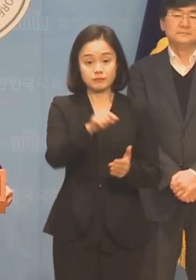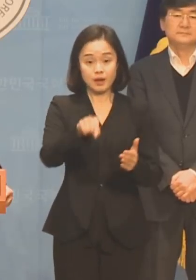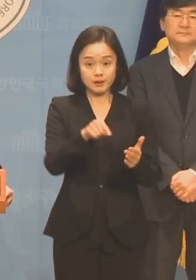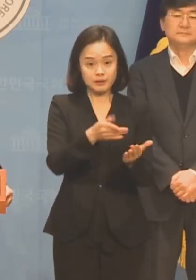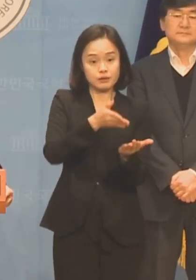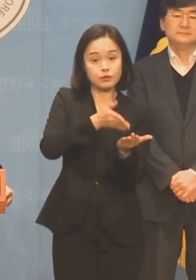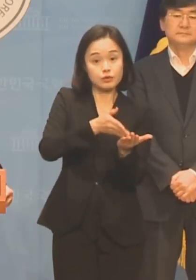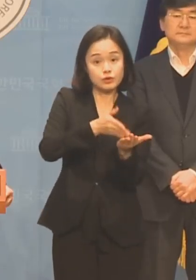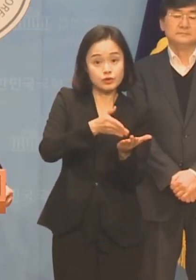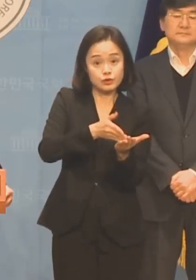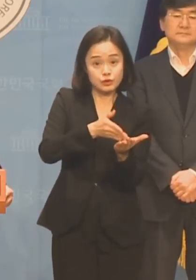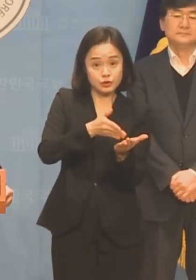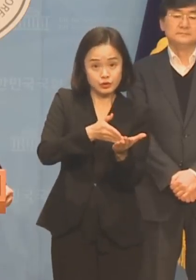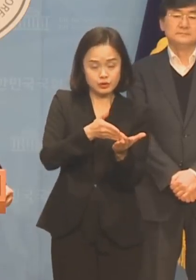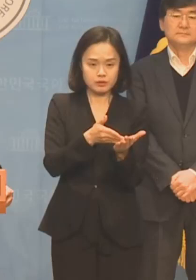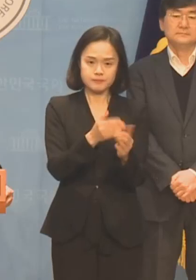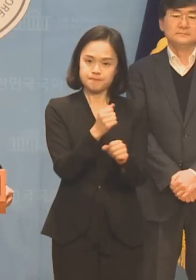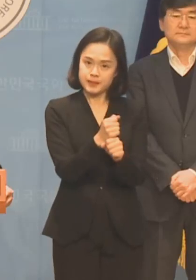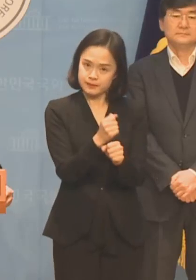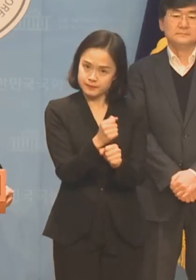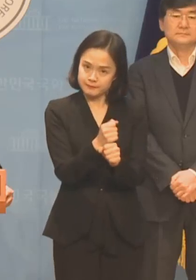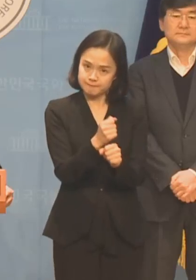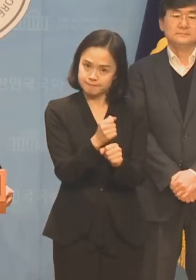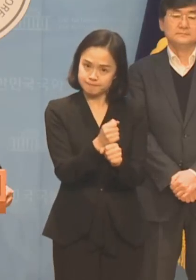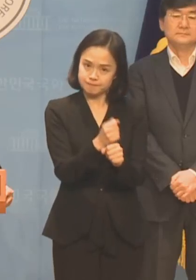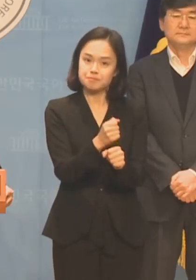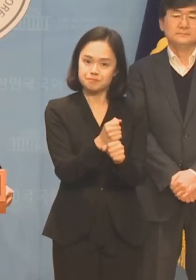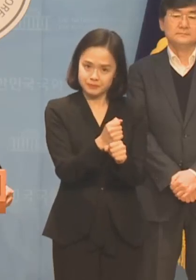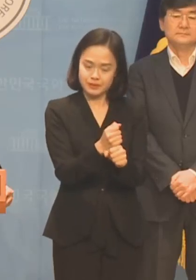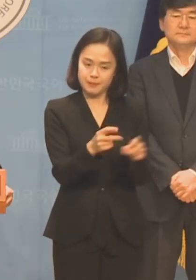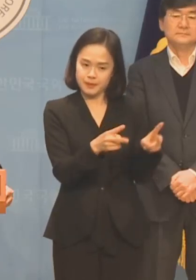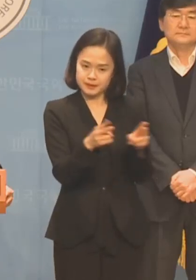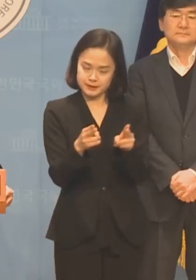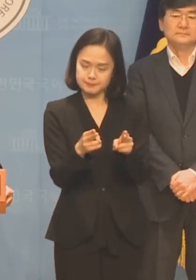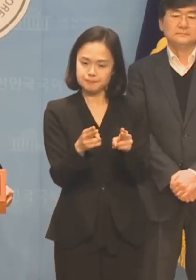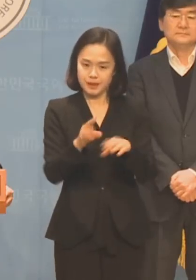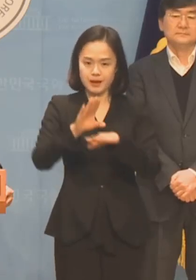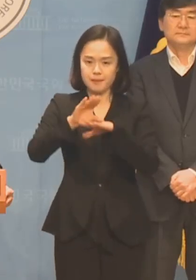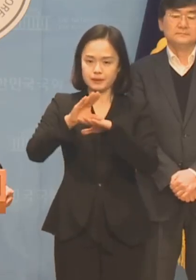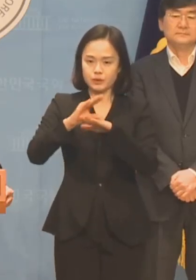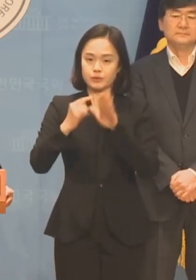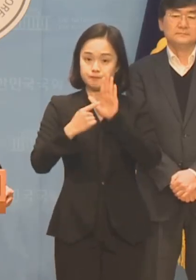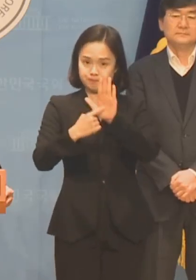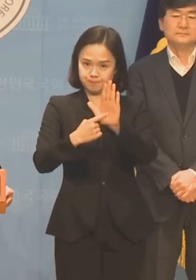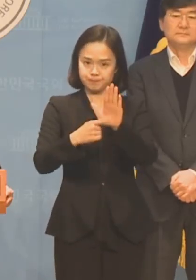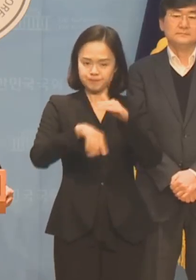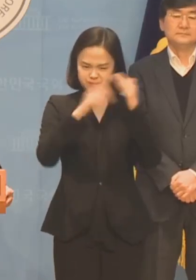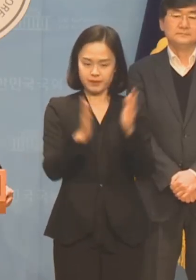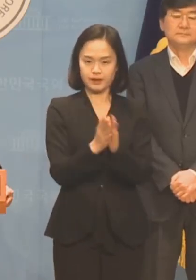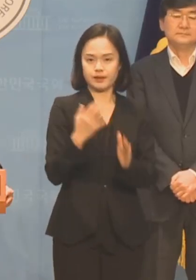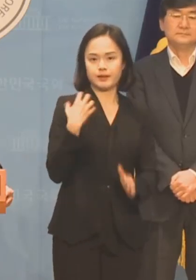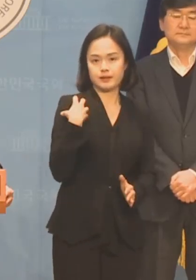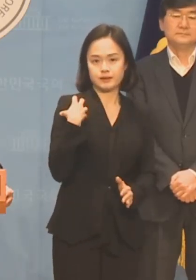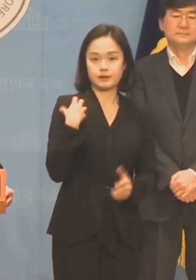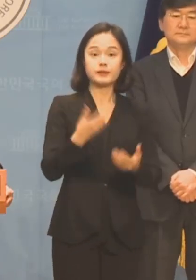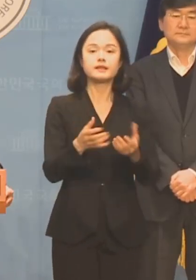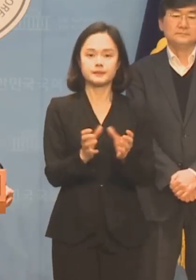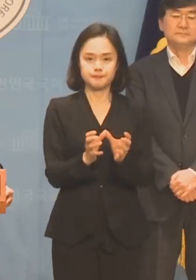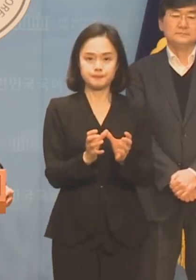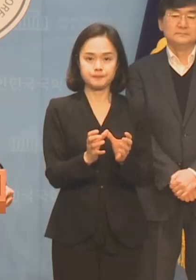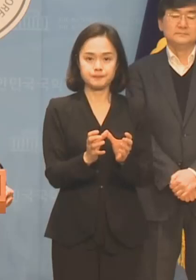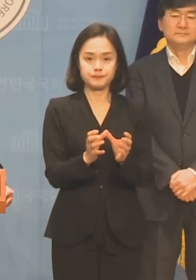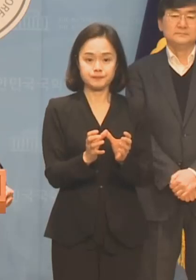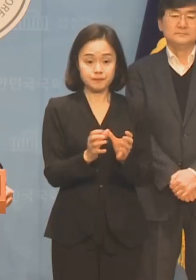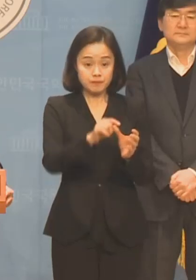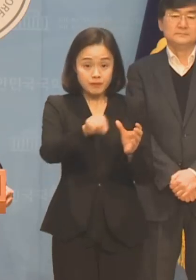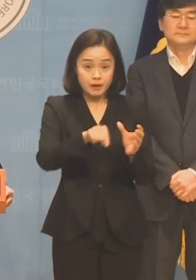기획하고 제작하고 방송까지 책임을 지는 그런 곳입니다. 근데 여기에는 저희 MBC 3노조